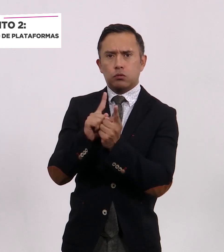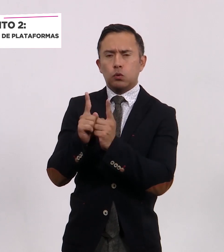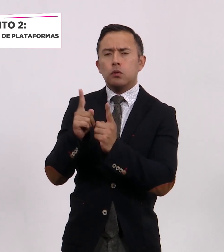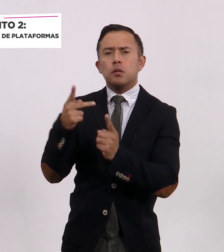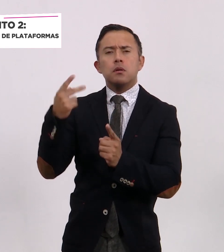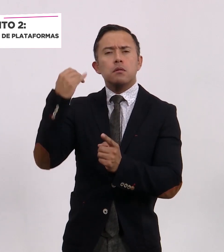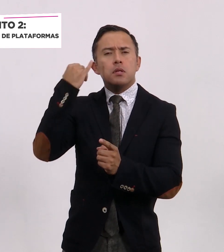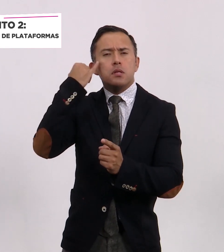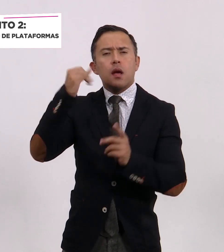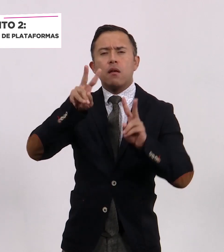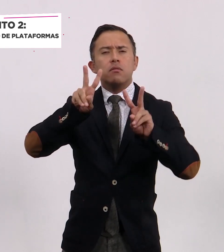tema específico